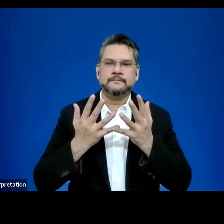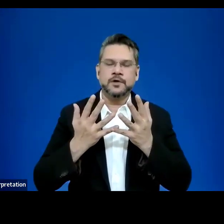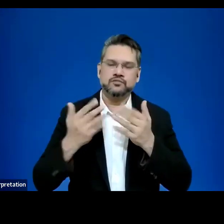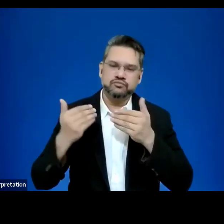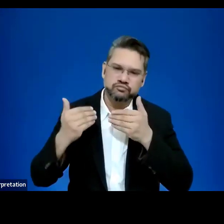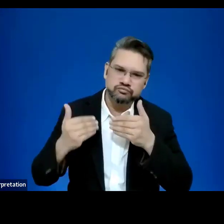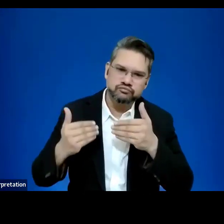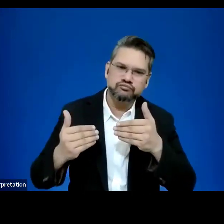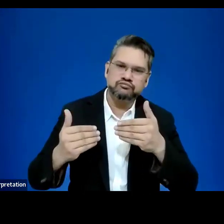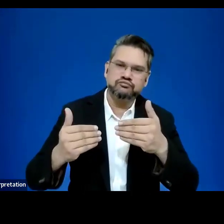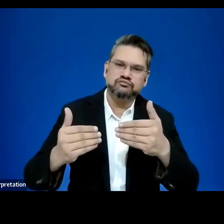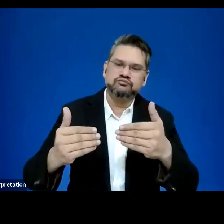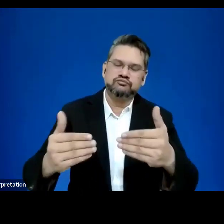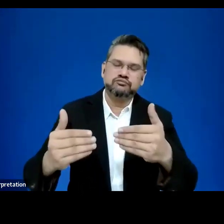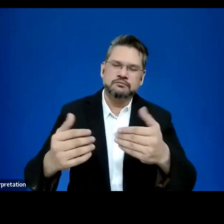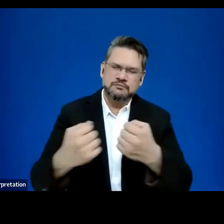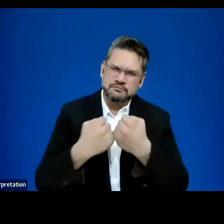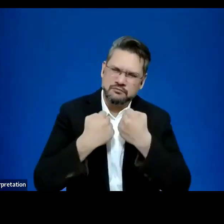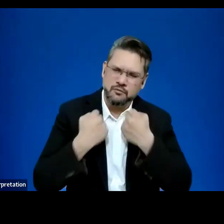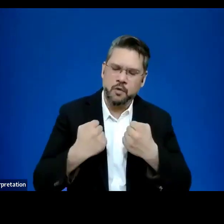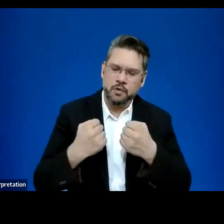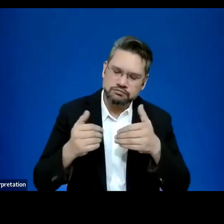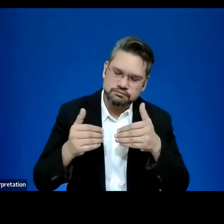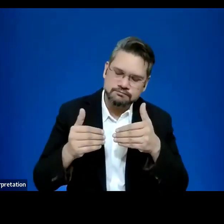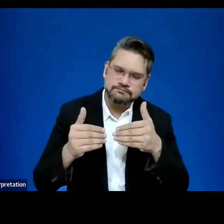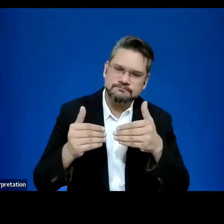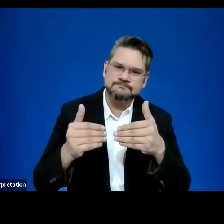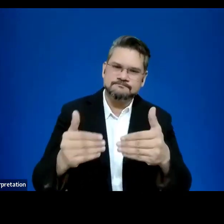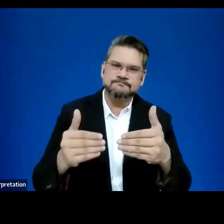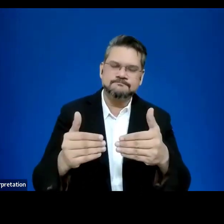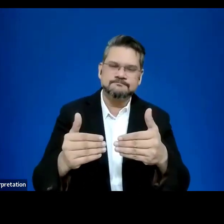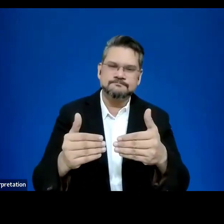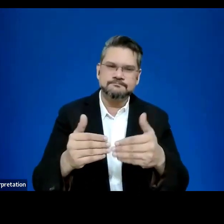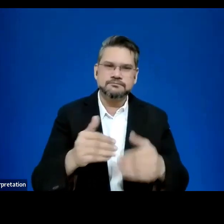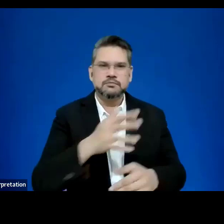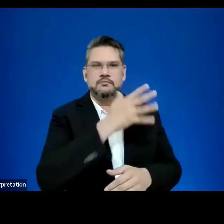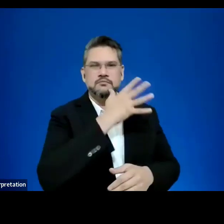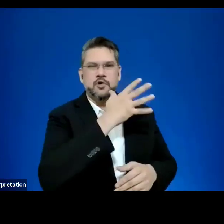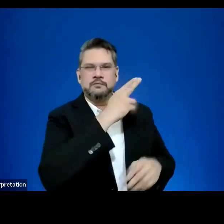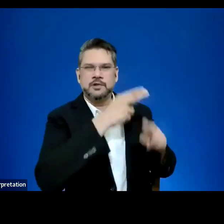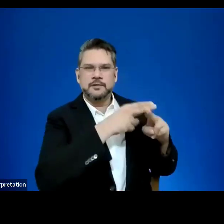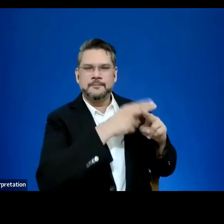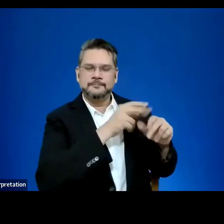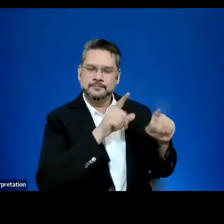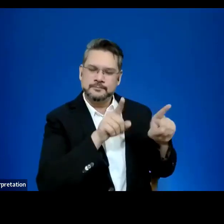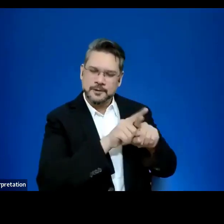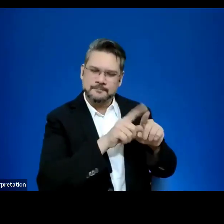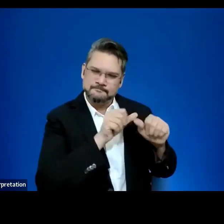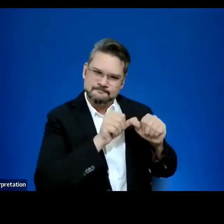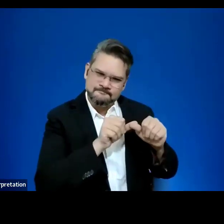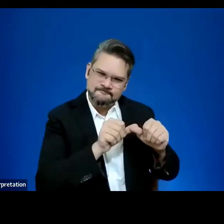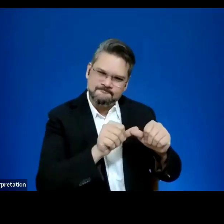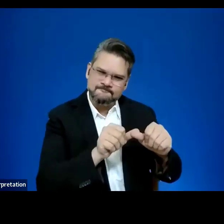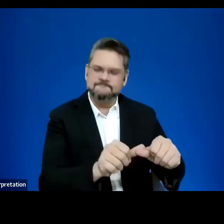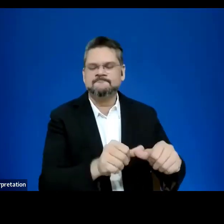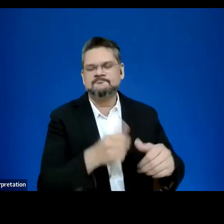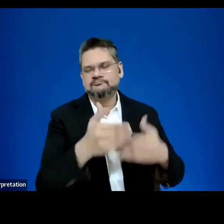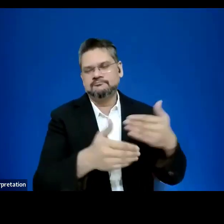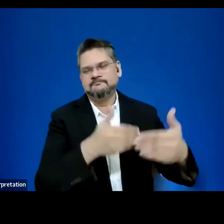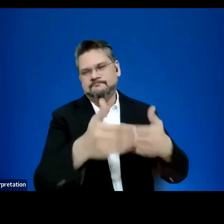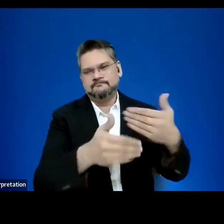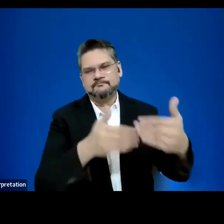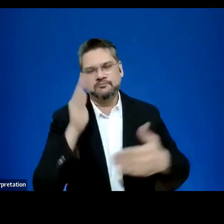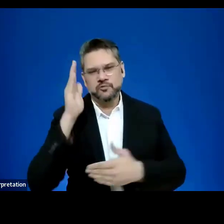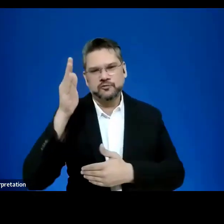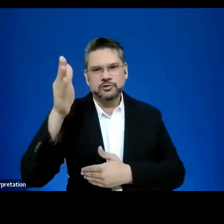说保持来去照顾好你自己，来准备好你的人生，用你母亲的力量。